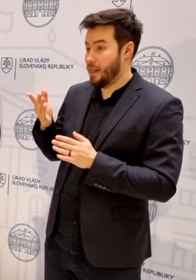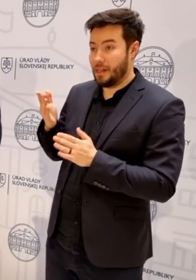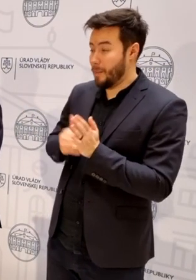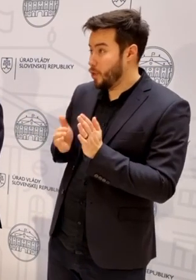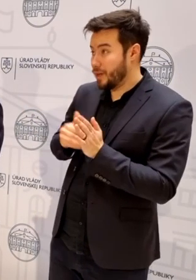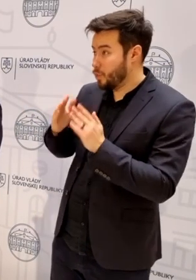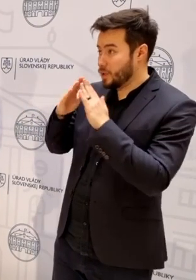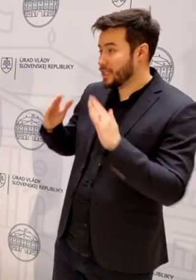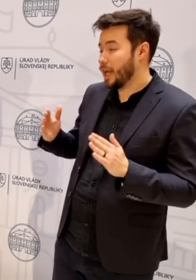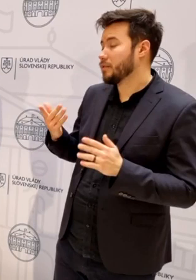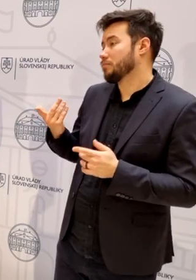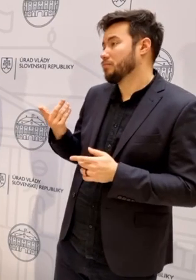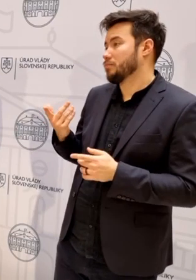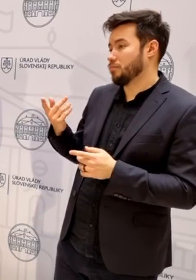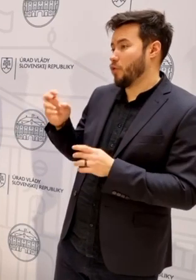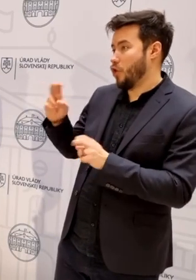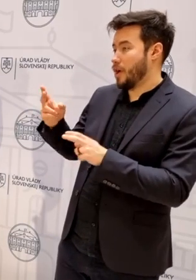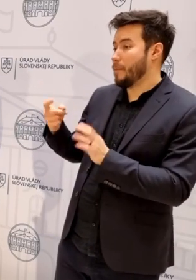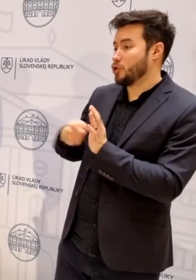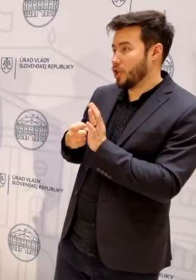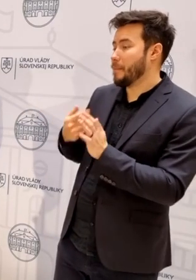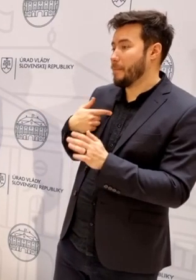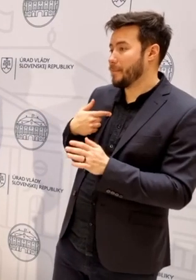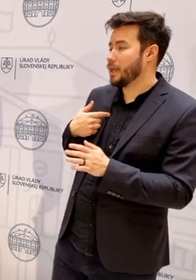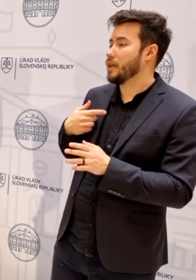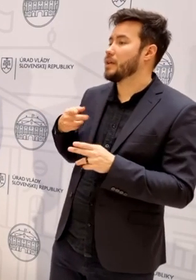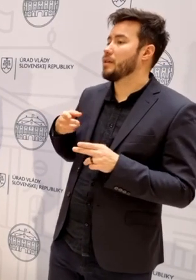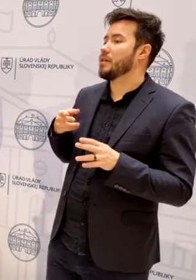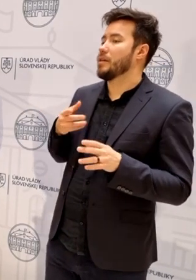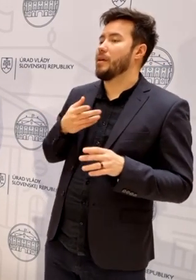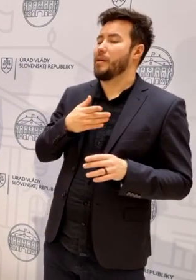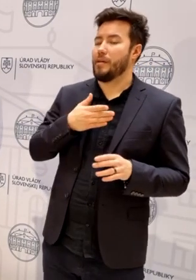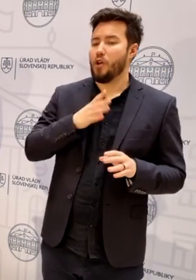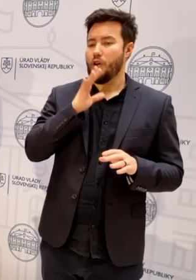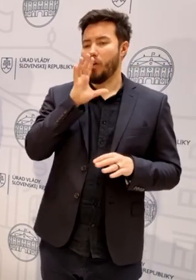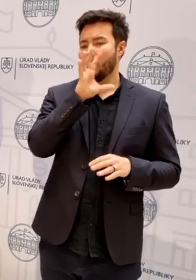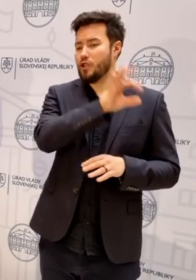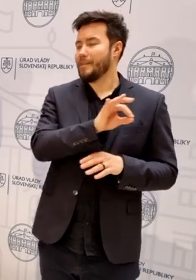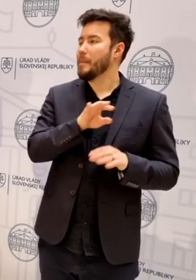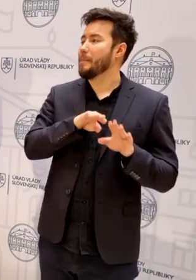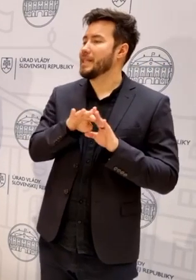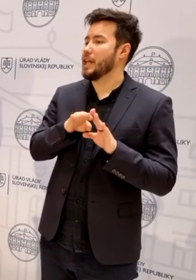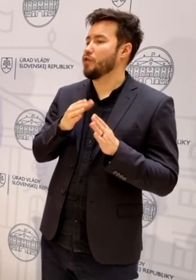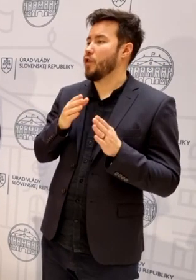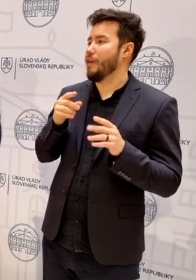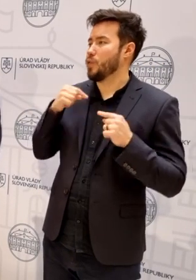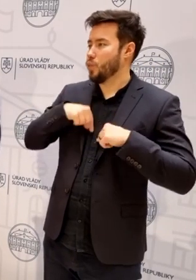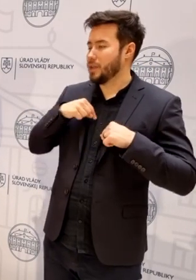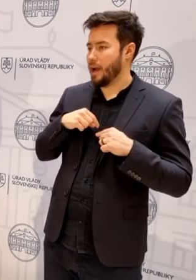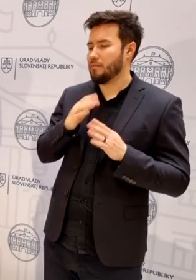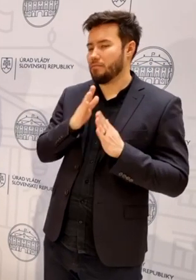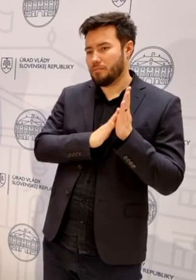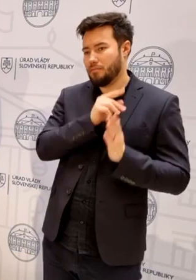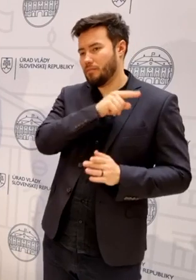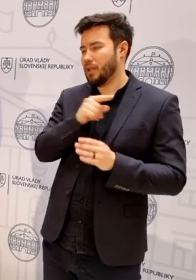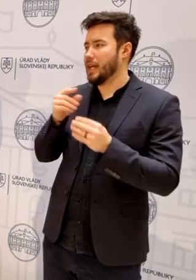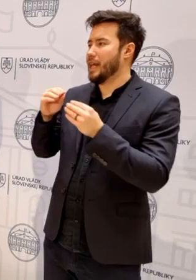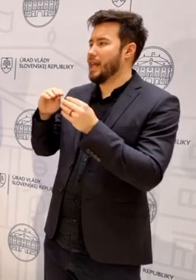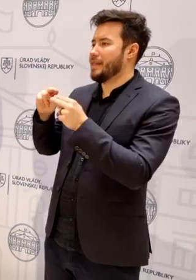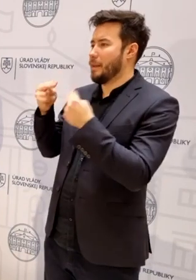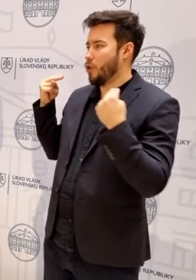tak nás požiadajú, my zariadíme cestou vnútra a hasičského záchranného zboru, že ich skrátka demontujú a